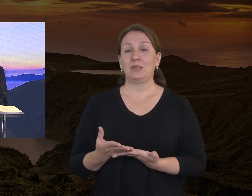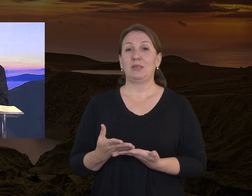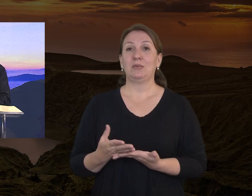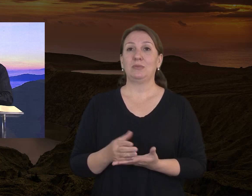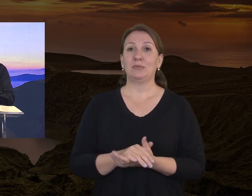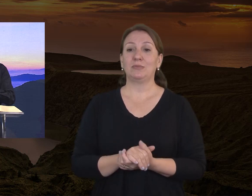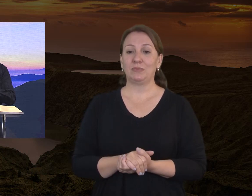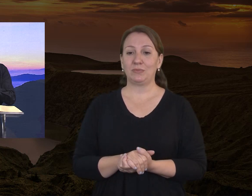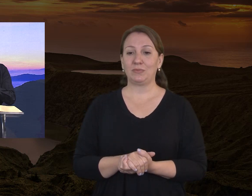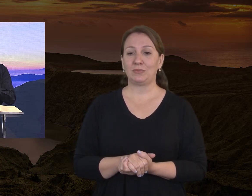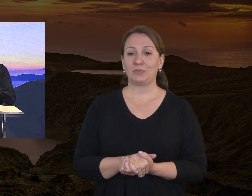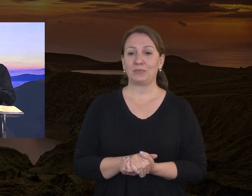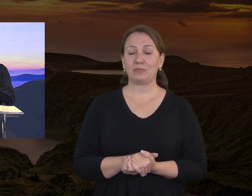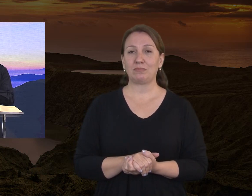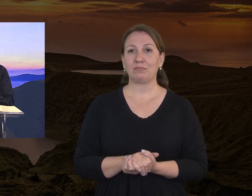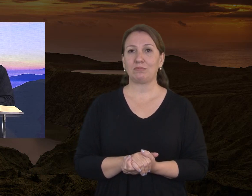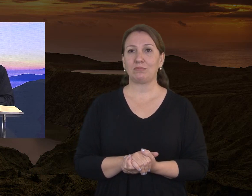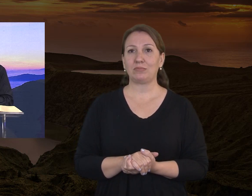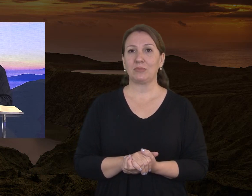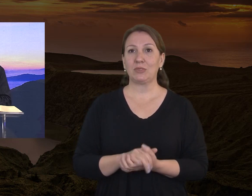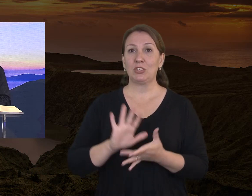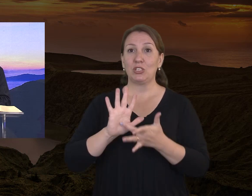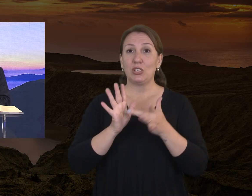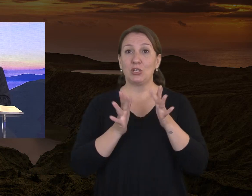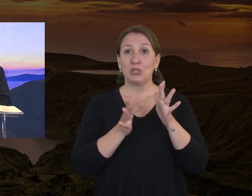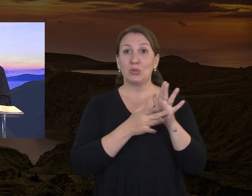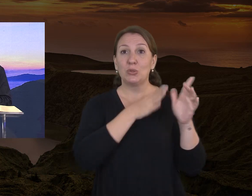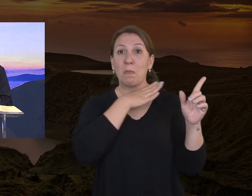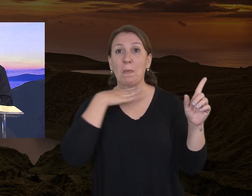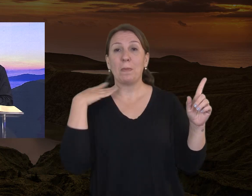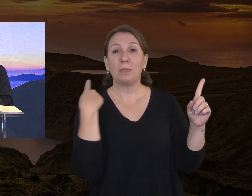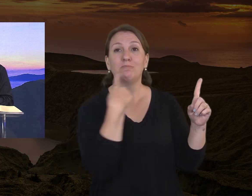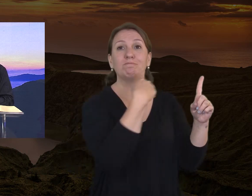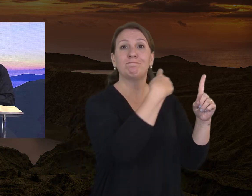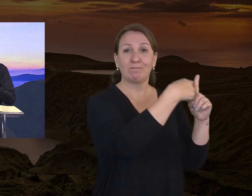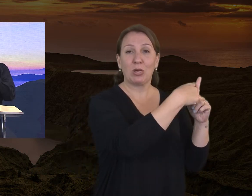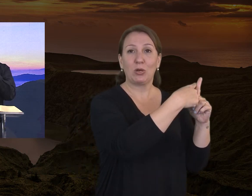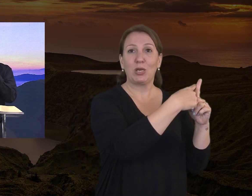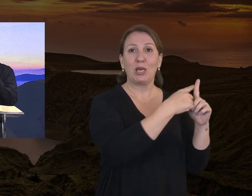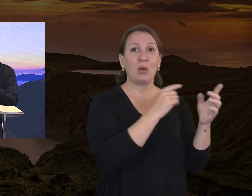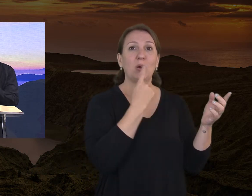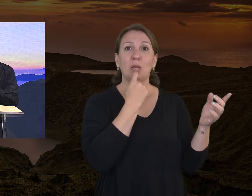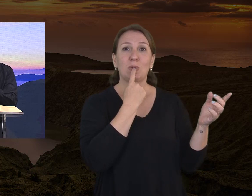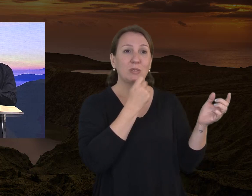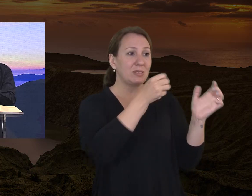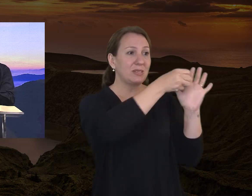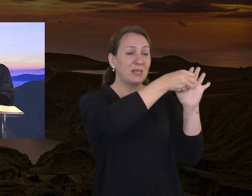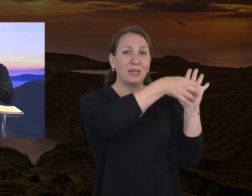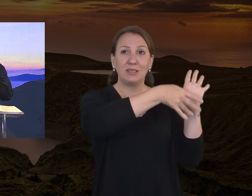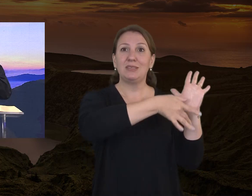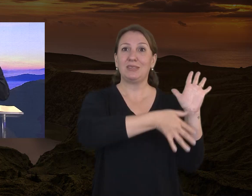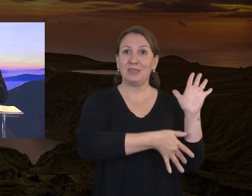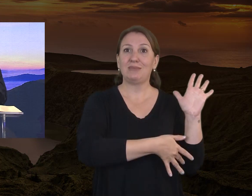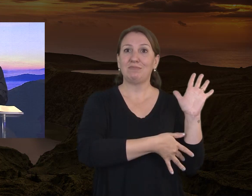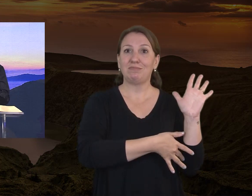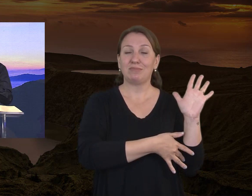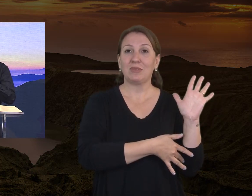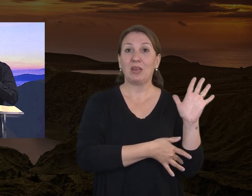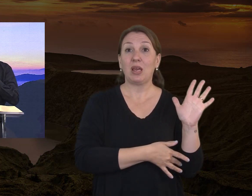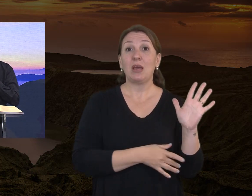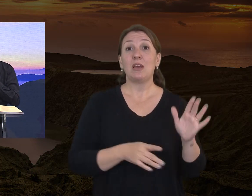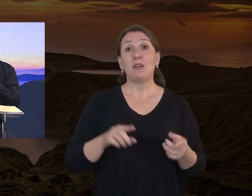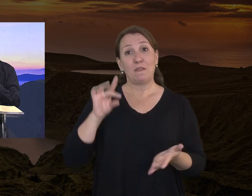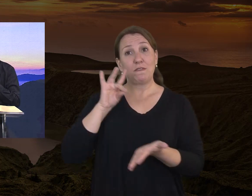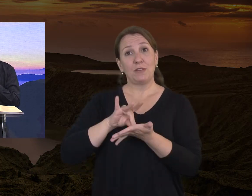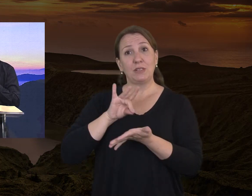Jesus. Então, o sangue derramado por Cristo na cruz não só fez a redenção